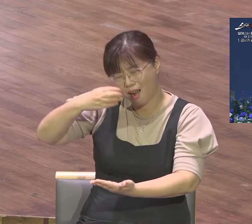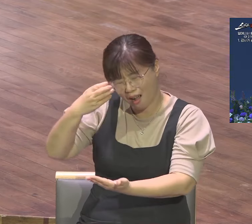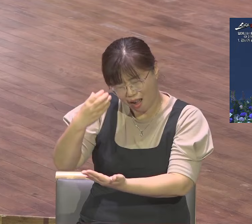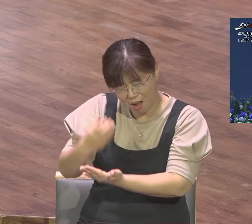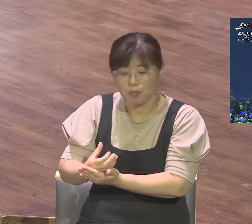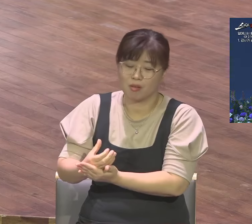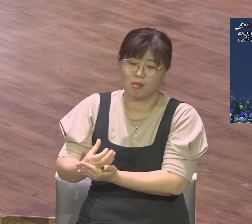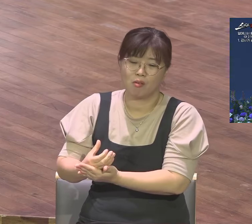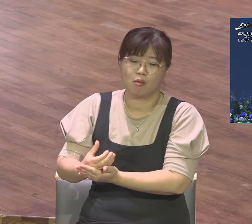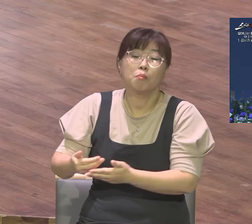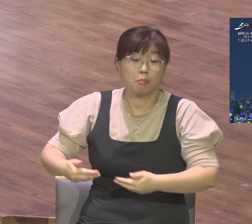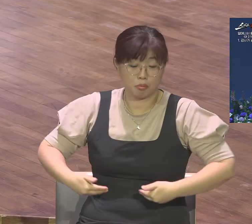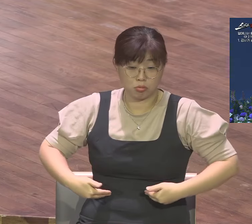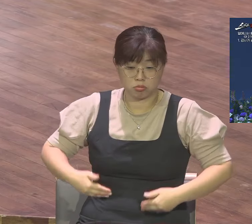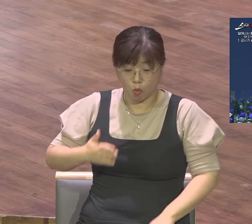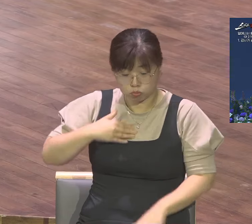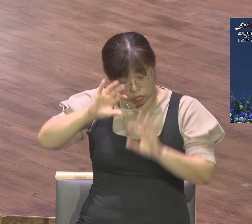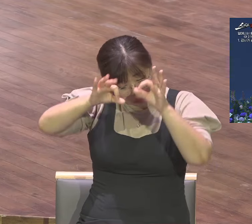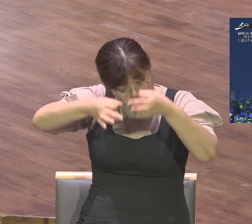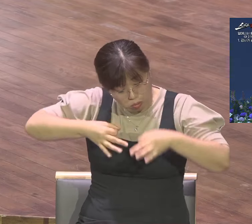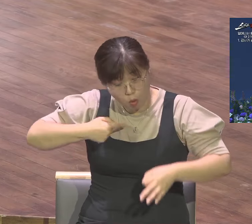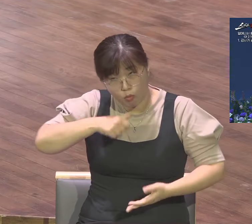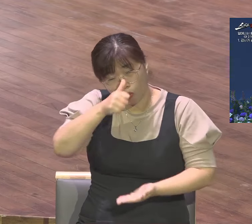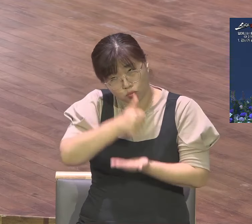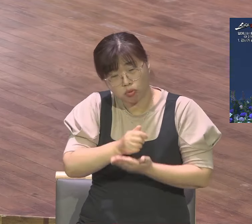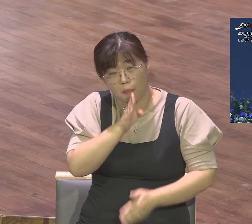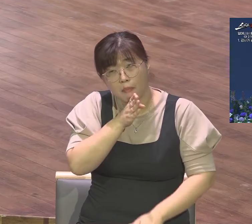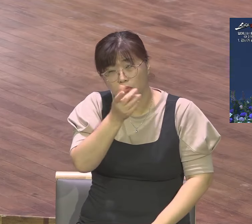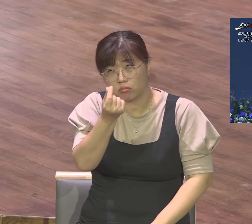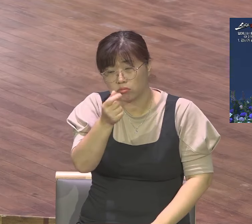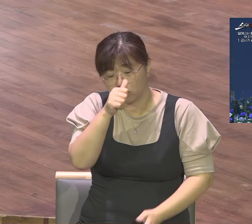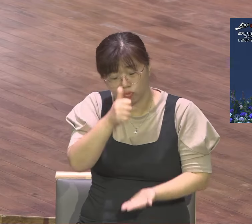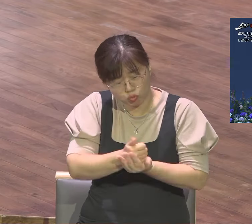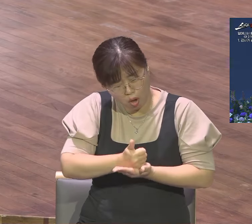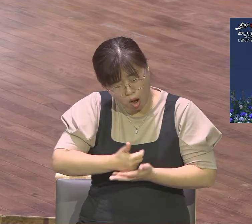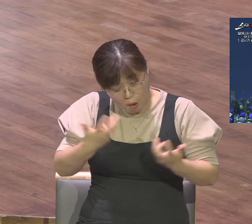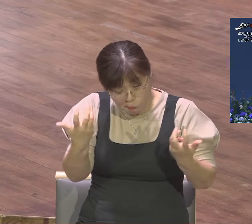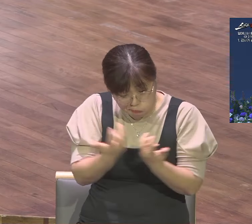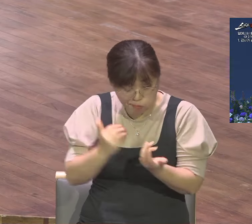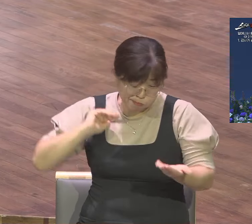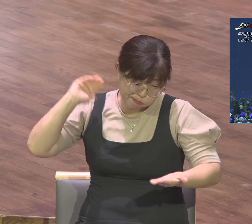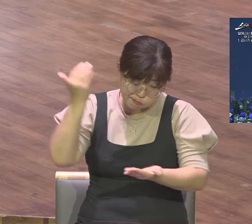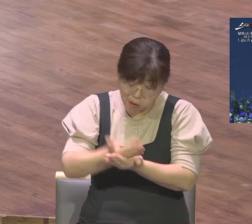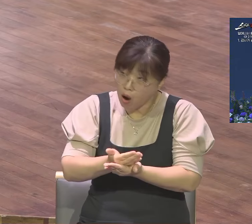한 짓이라곤 지은 죄밖에 없는데 주님이 나를 이렇게 사랑하시는구나. 이 사랑.